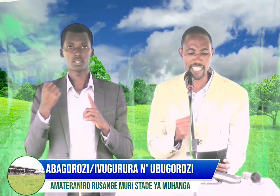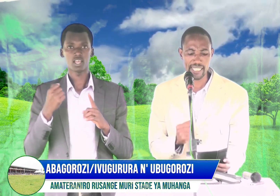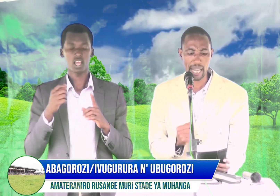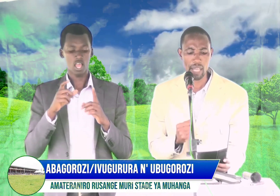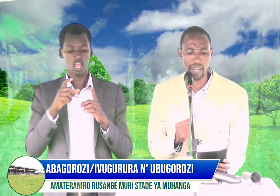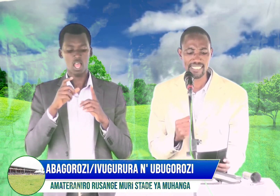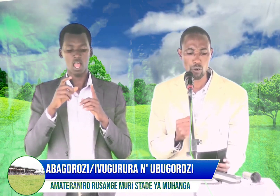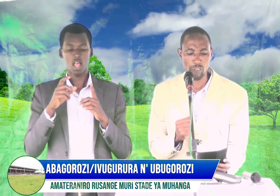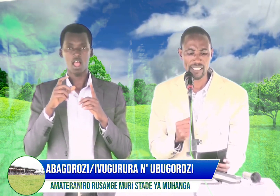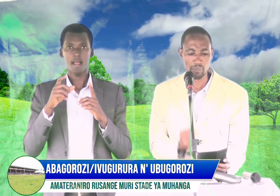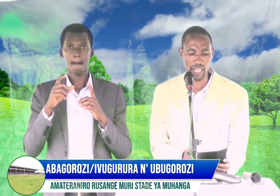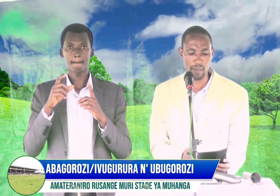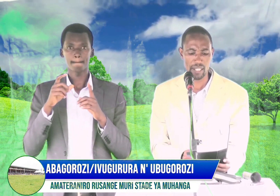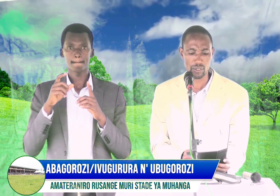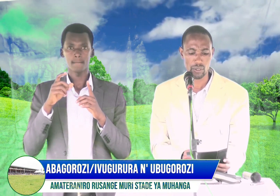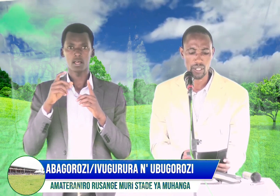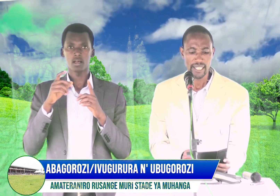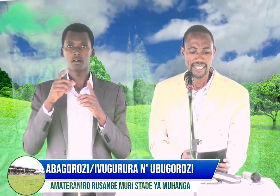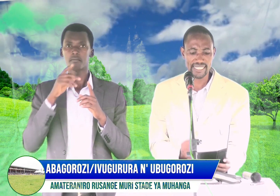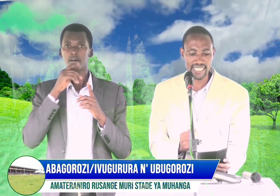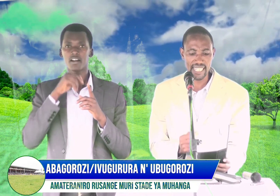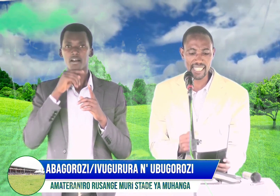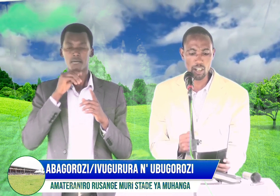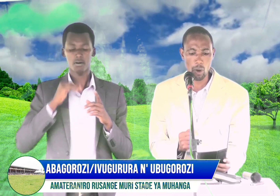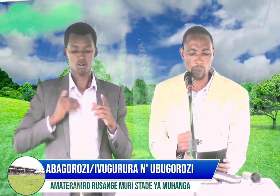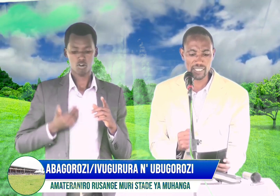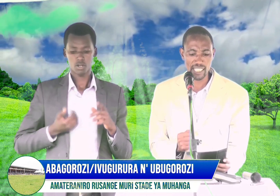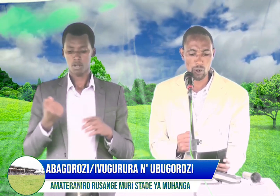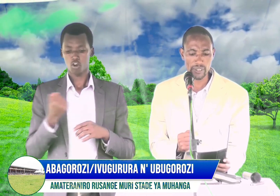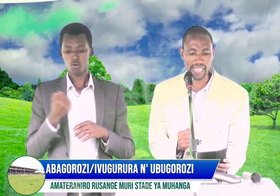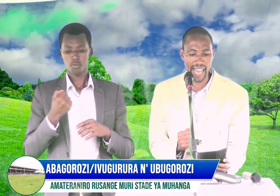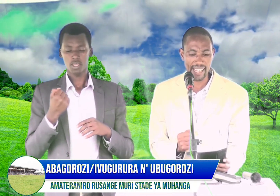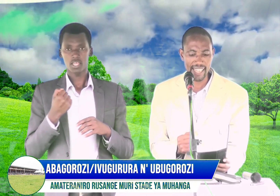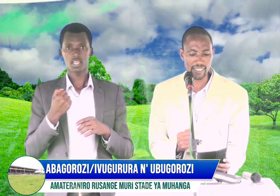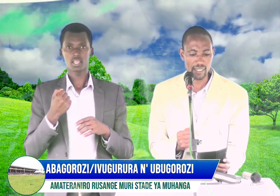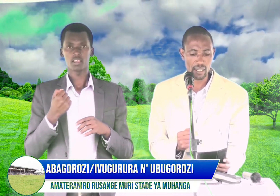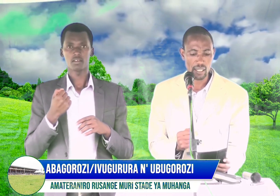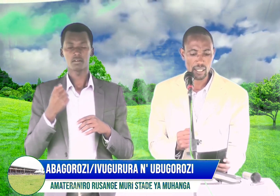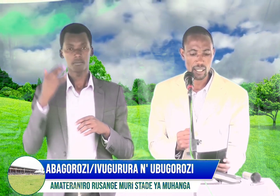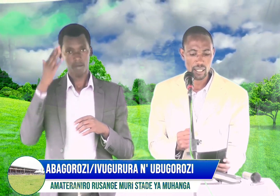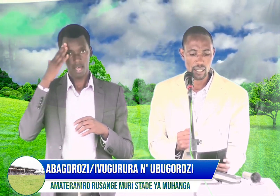bakomeye bashikamye bazi gufata ibyemezo si lesquels on puisse compte